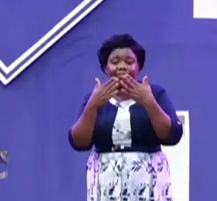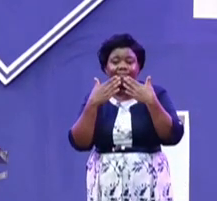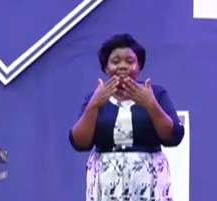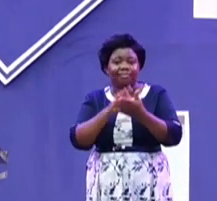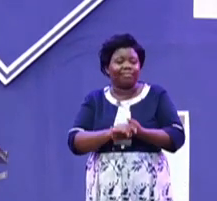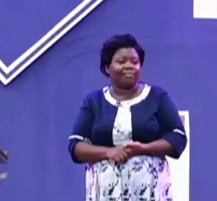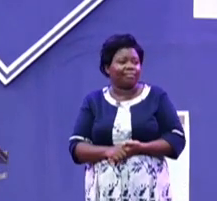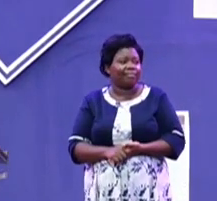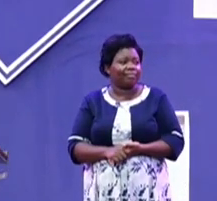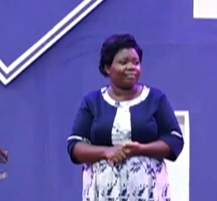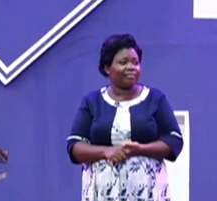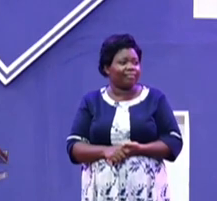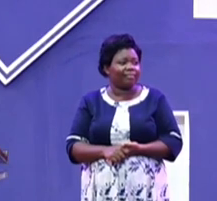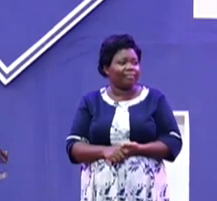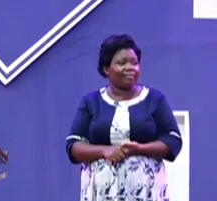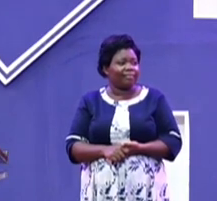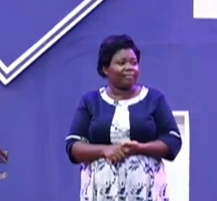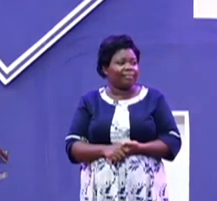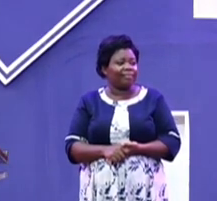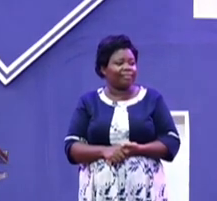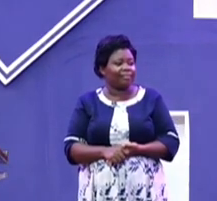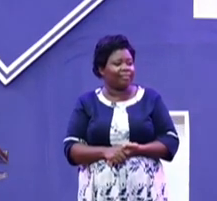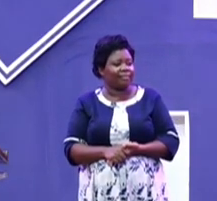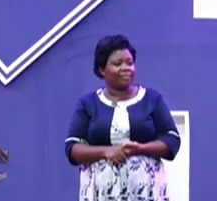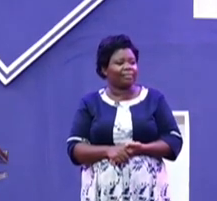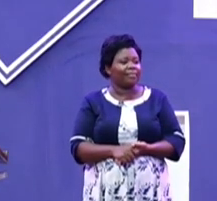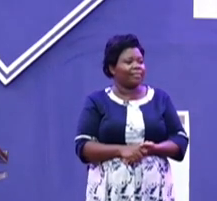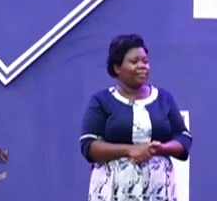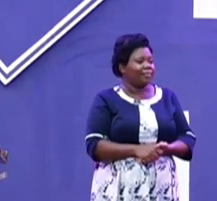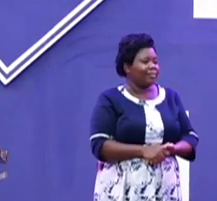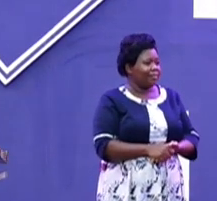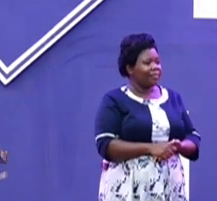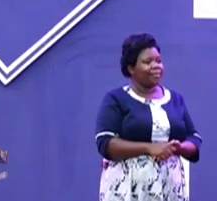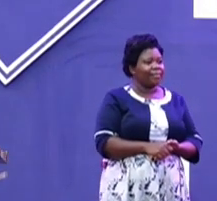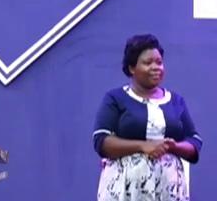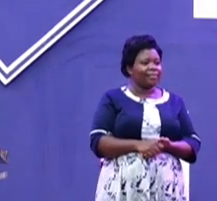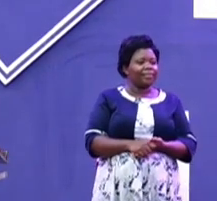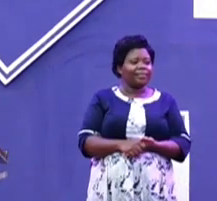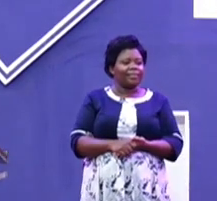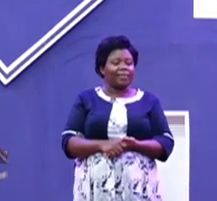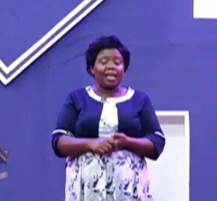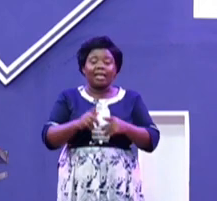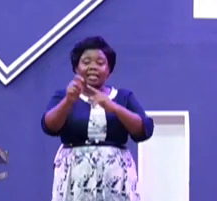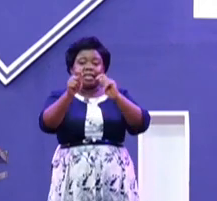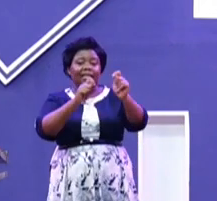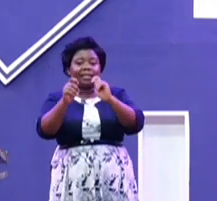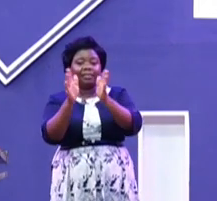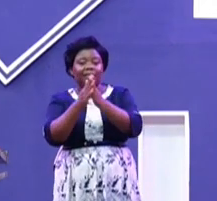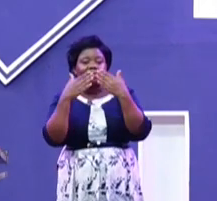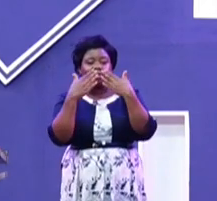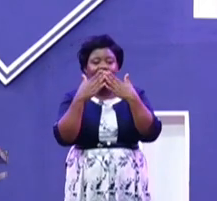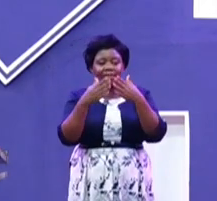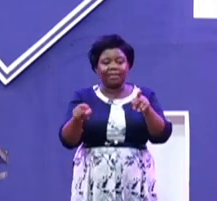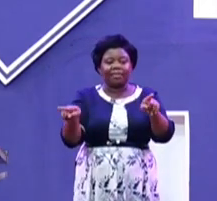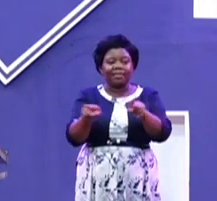Musumba, njawulo ki eri wakati w'obujulizi n'okwebaza? Byonna bitambulira mu kkowe limu. Kuba